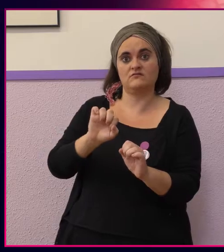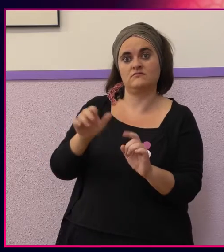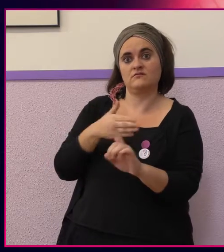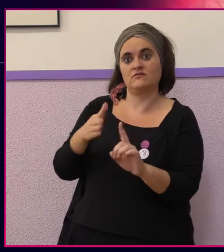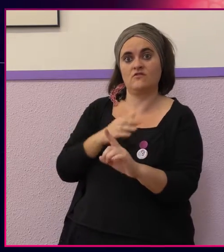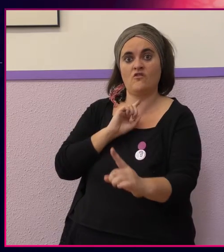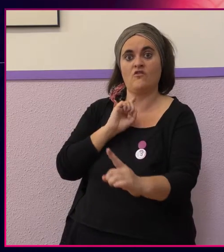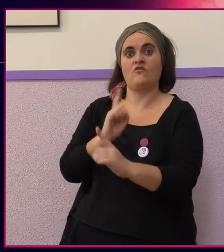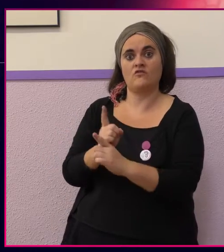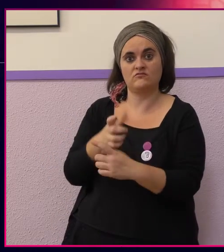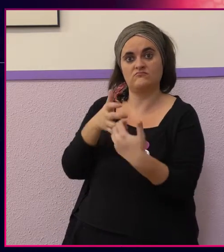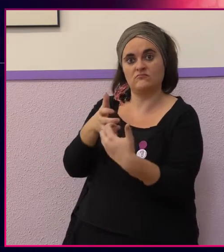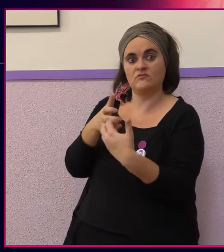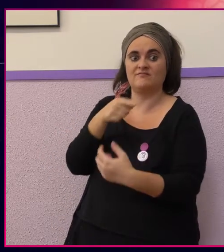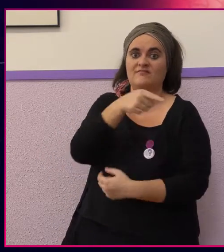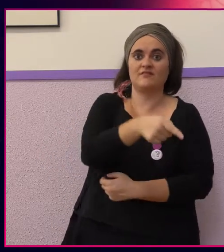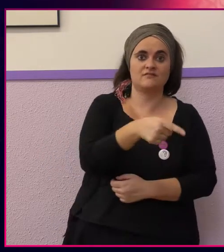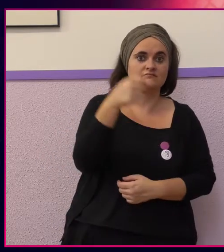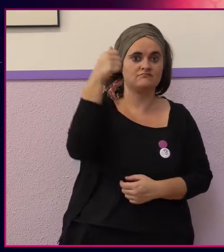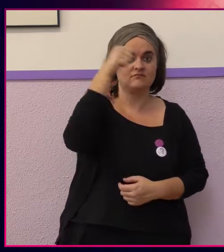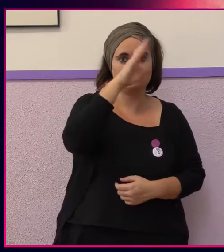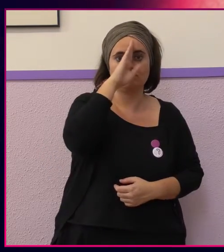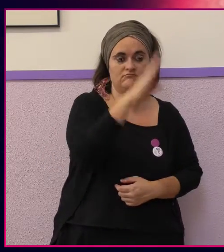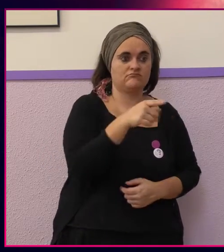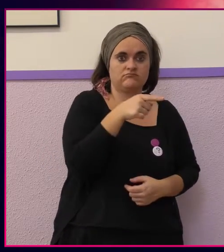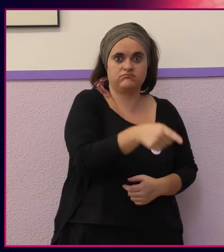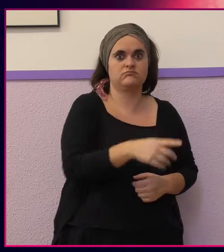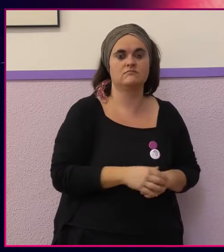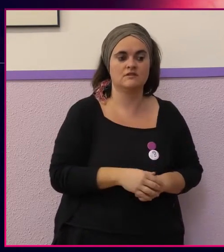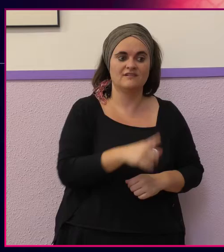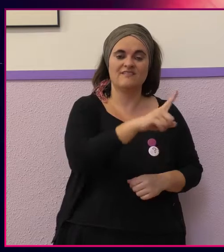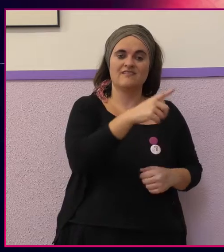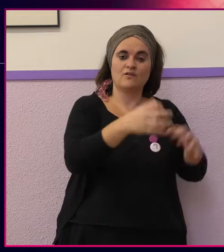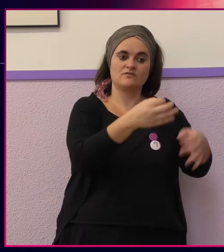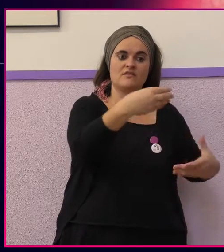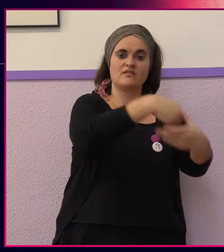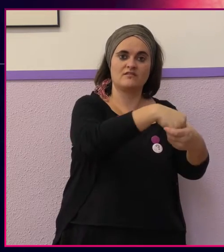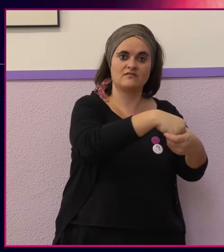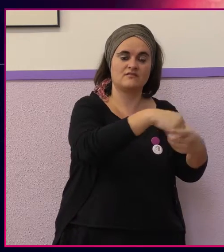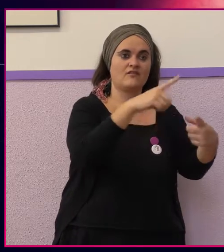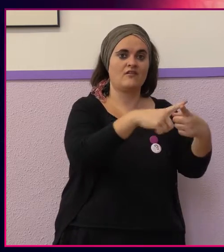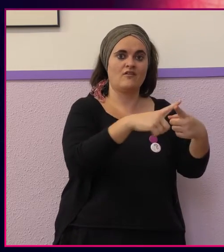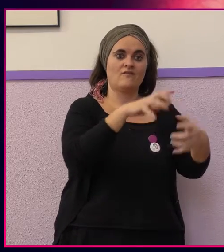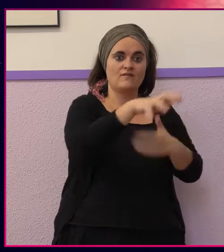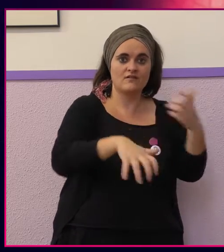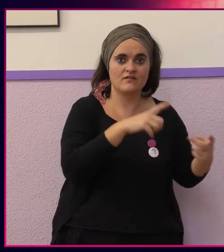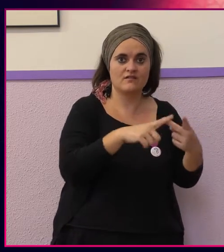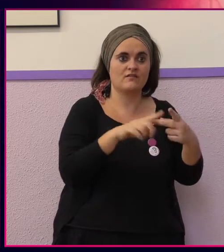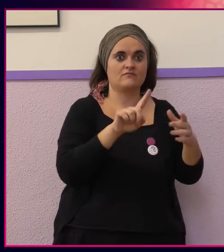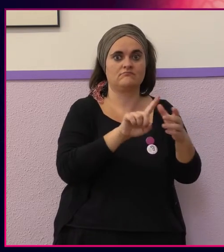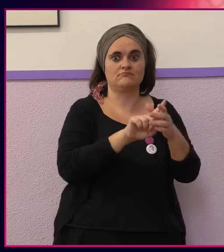machista es hetero patriarcal se basa en lógicas violentas opresores y